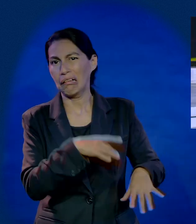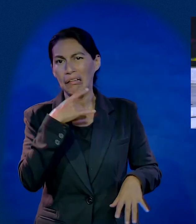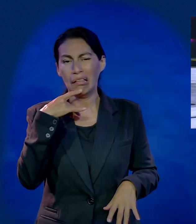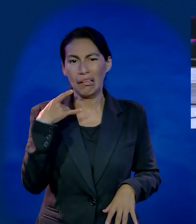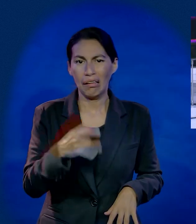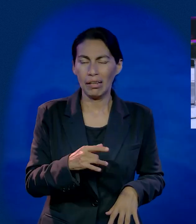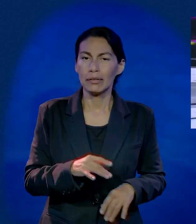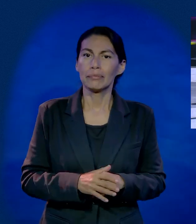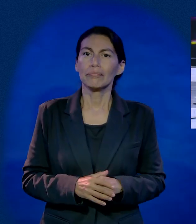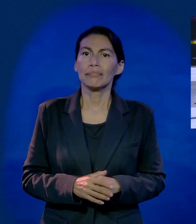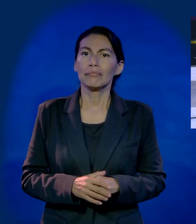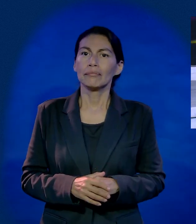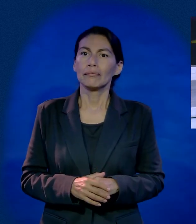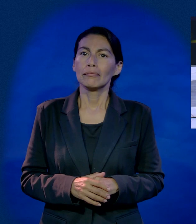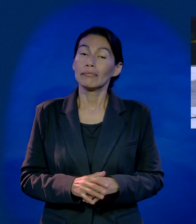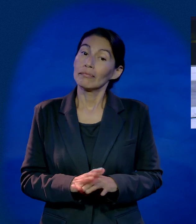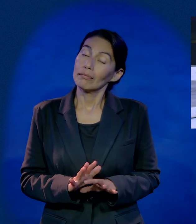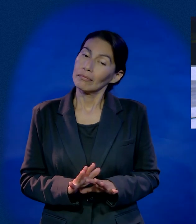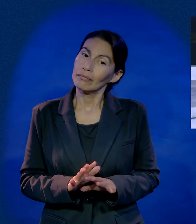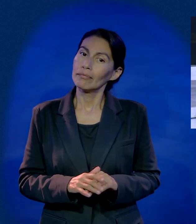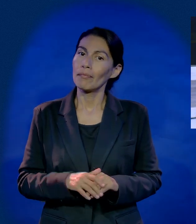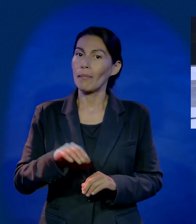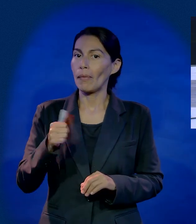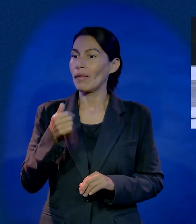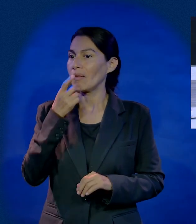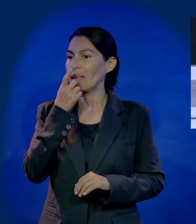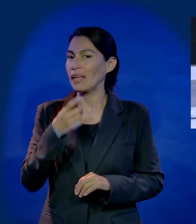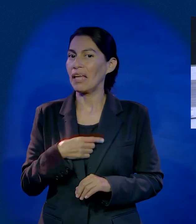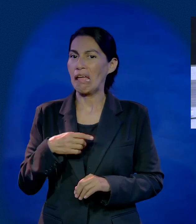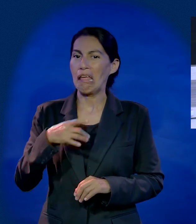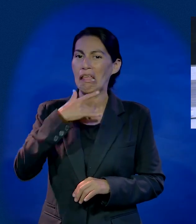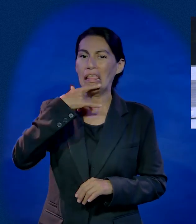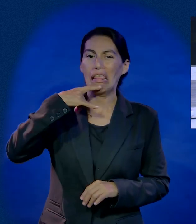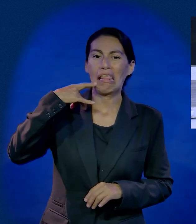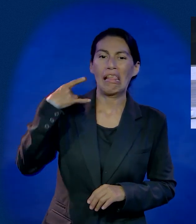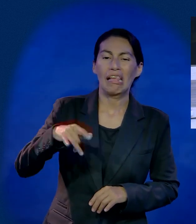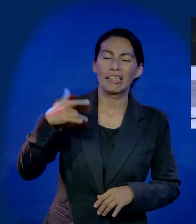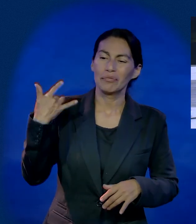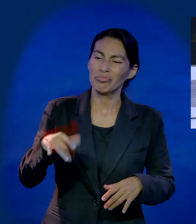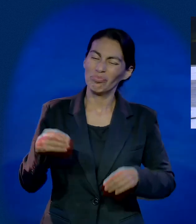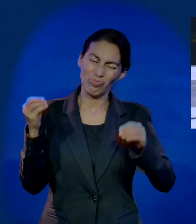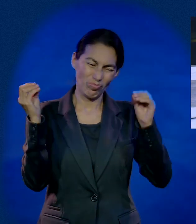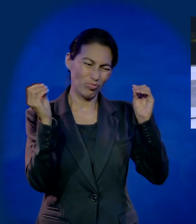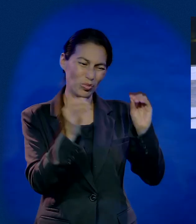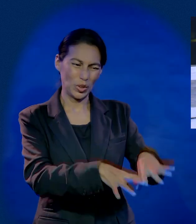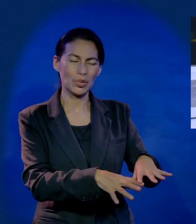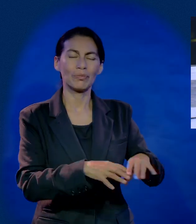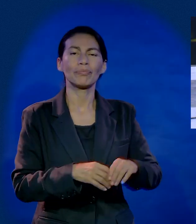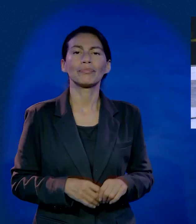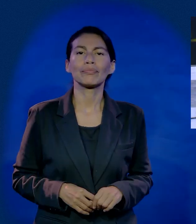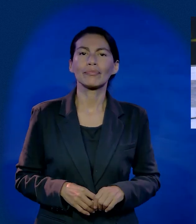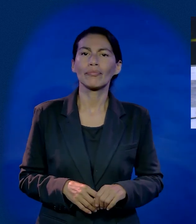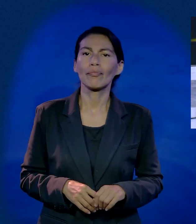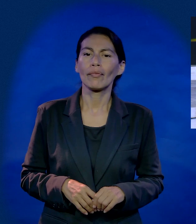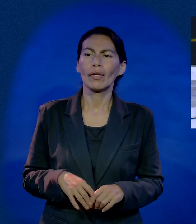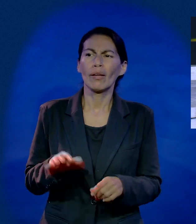Tiro la salsa, dice la hermana. Y ha sido buena. Otros me han dicho, le he hecho mucho chile, pastor.